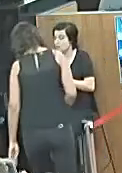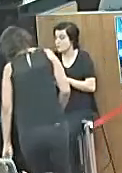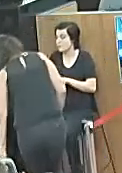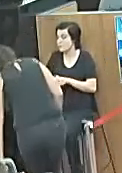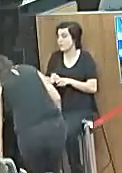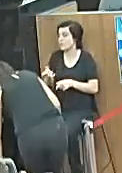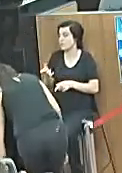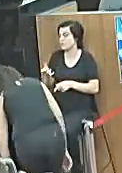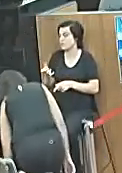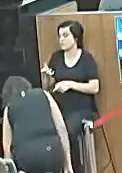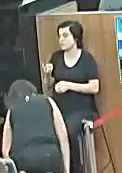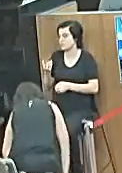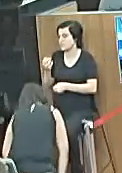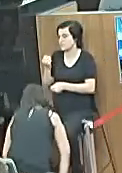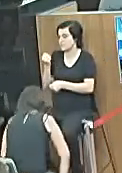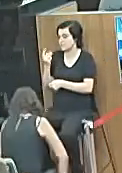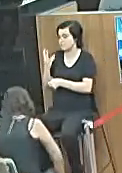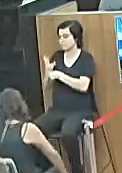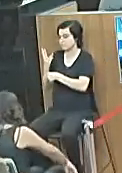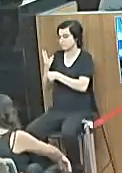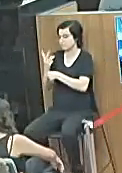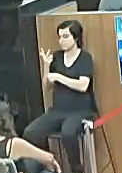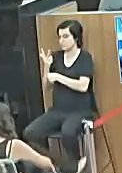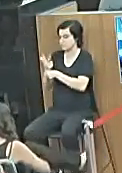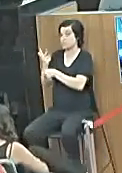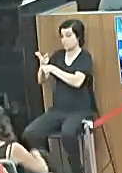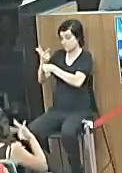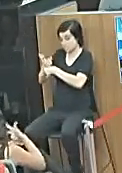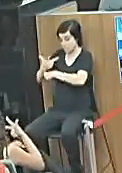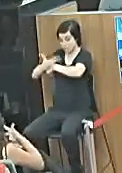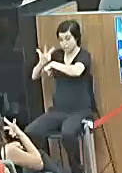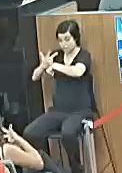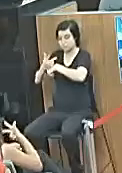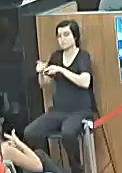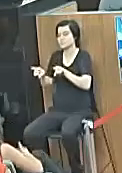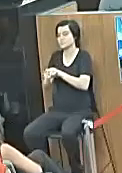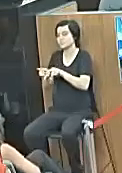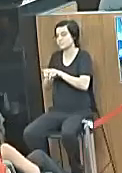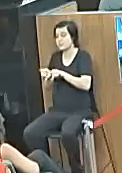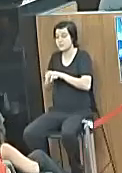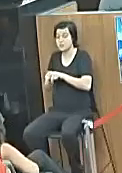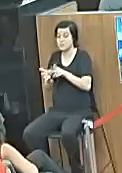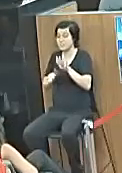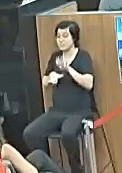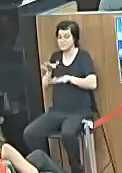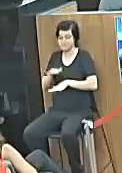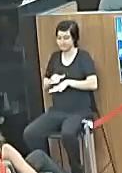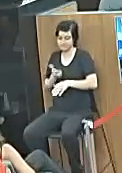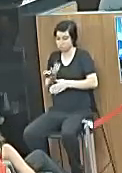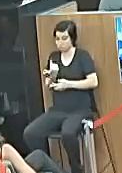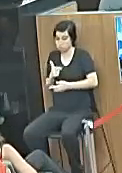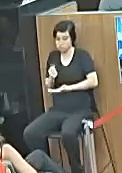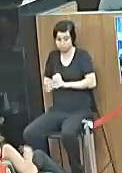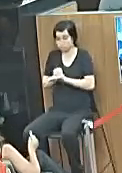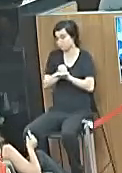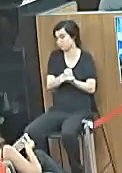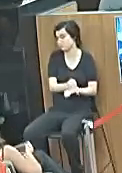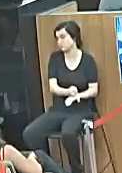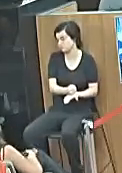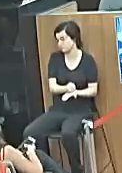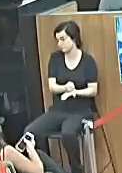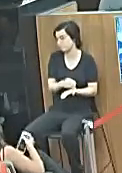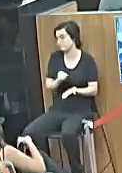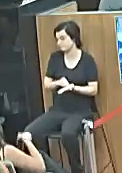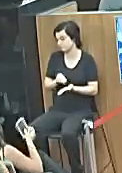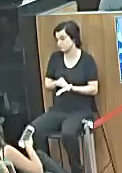adolescente muitas vezes elas são feitas por ação afirmativa e ação afirmativa nada